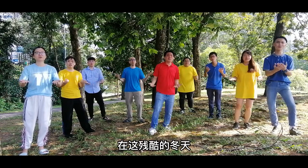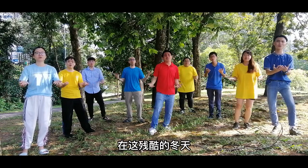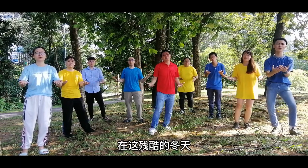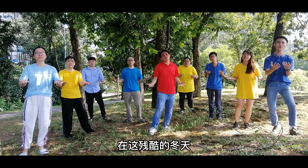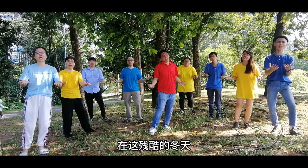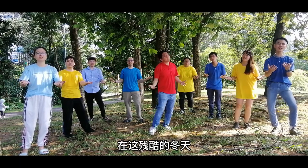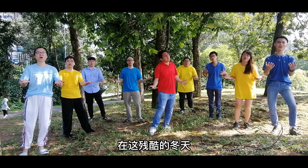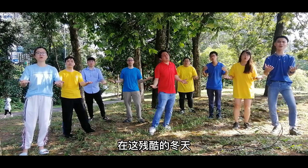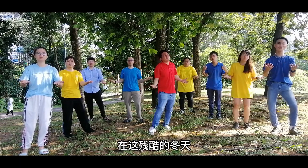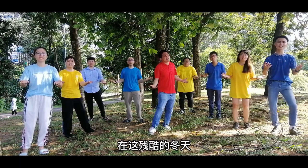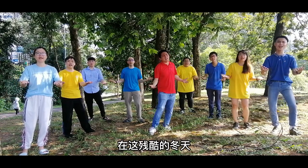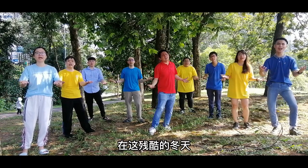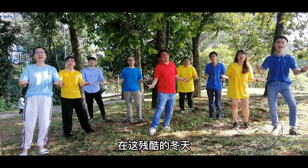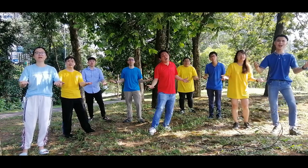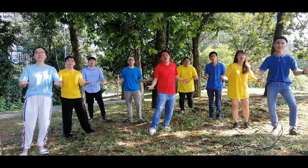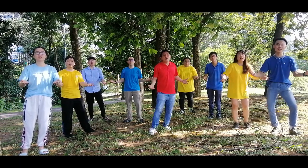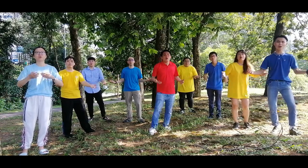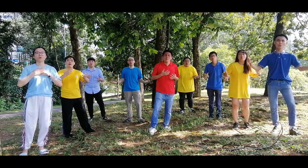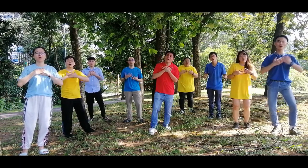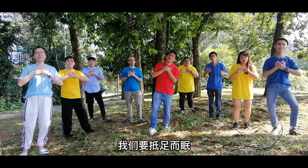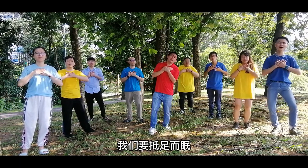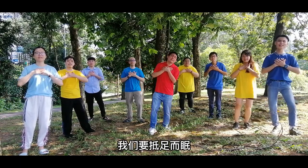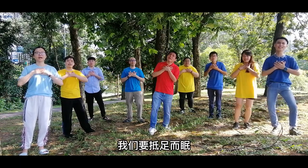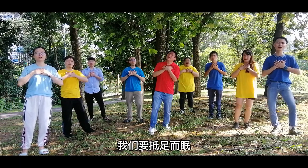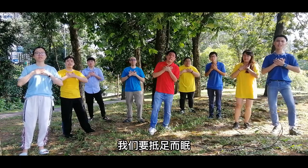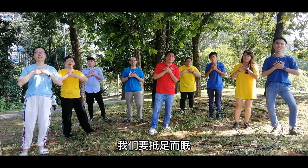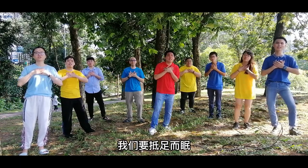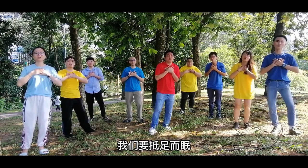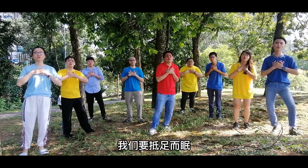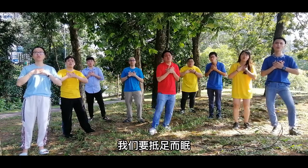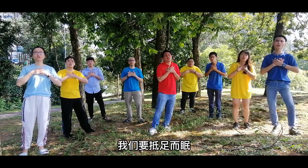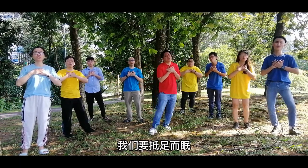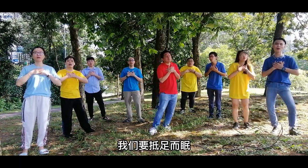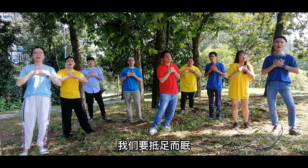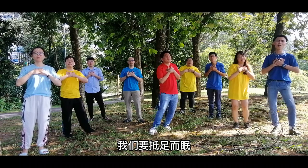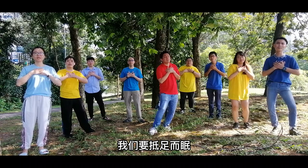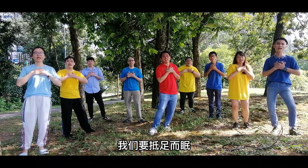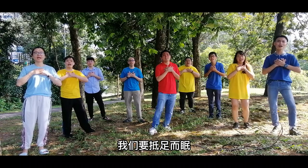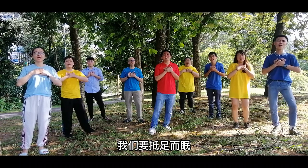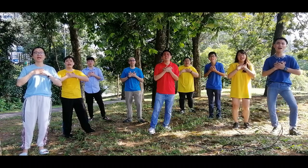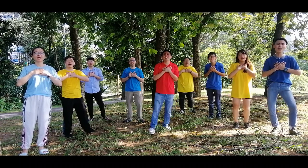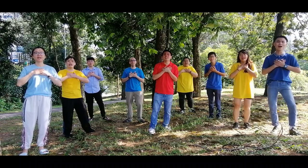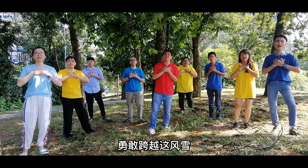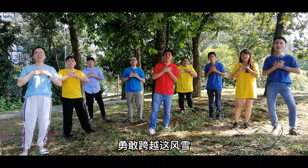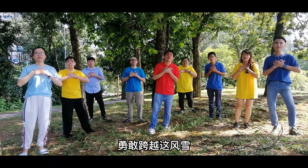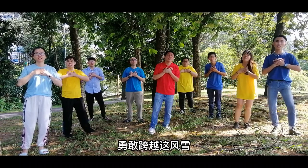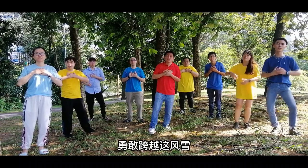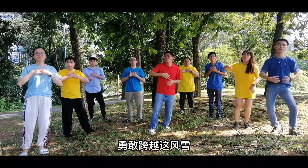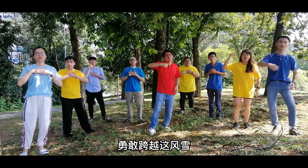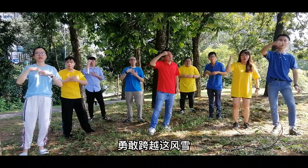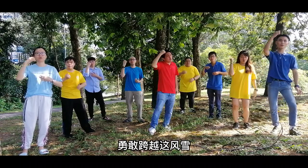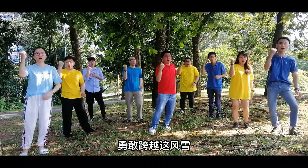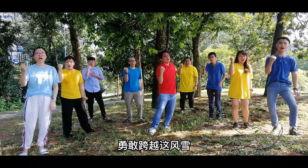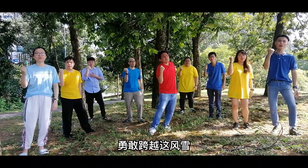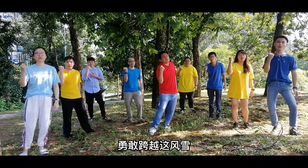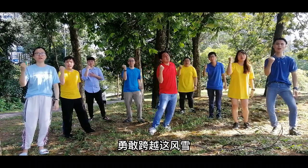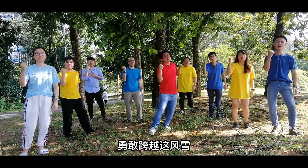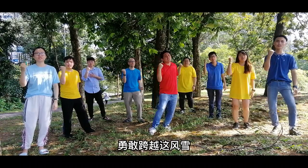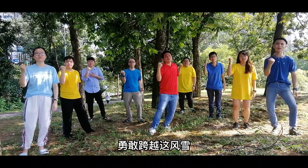酷的冬天，我们要抵住厄面，勇敢跨越这